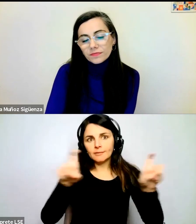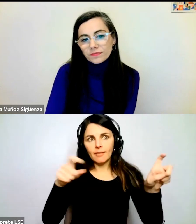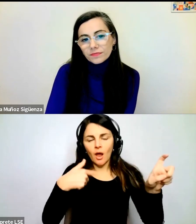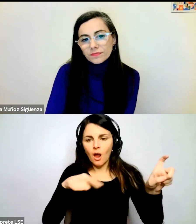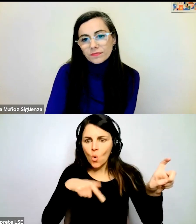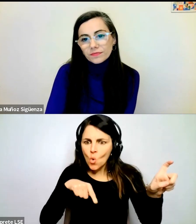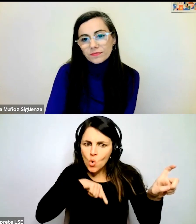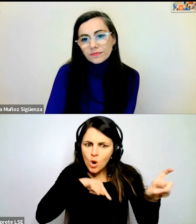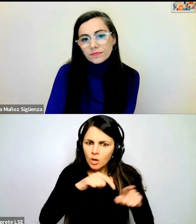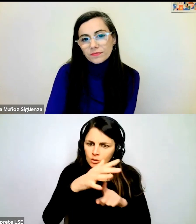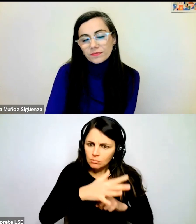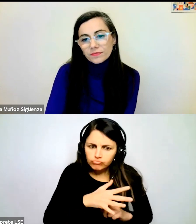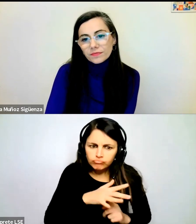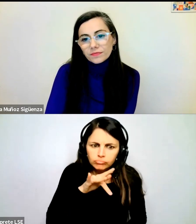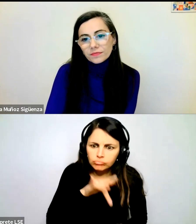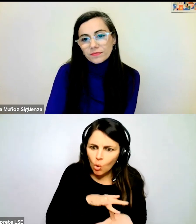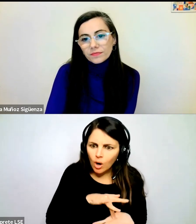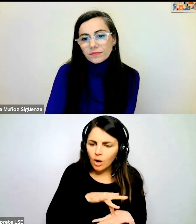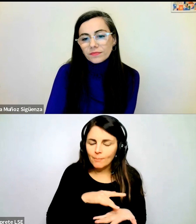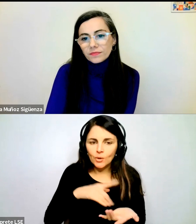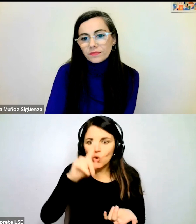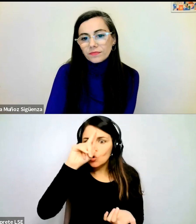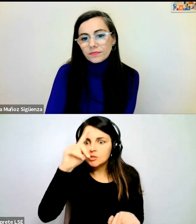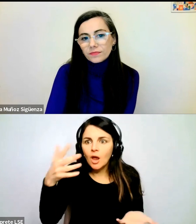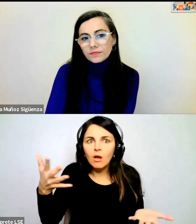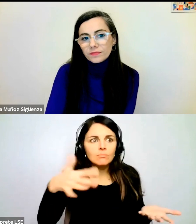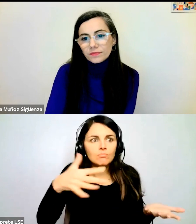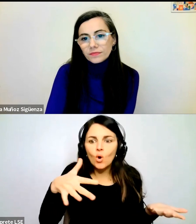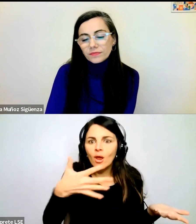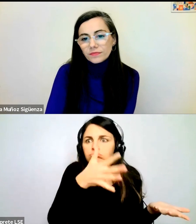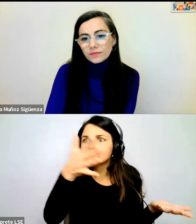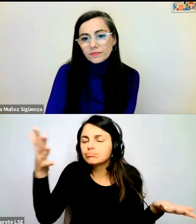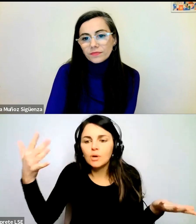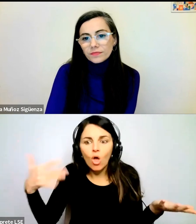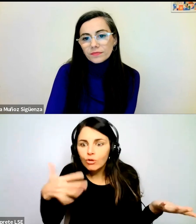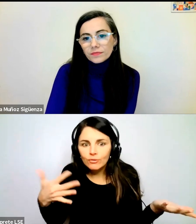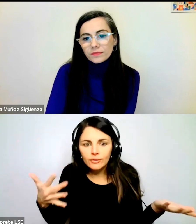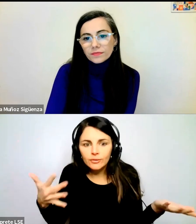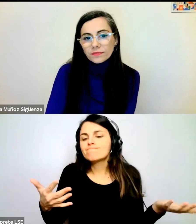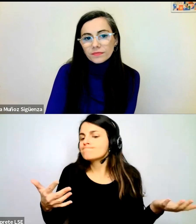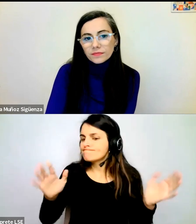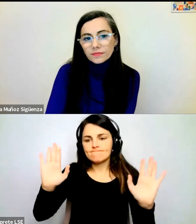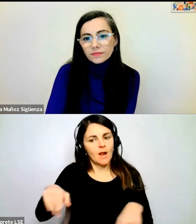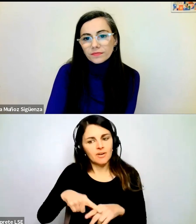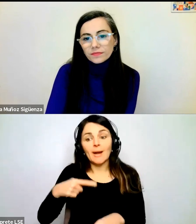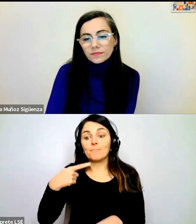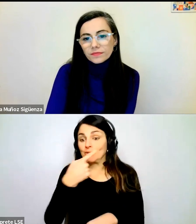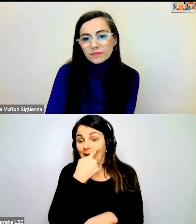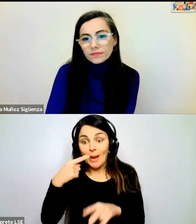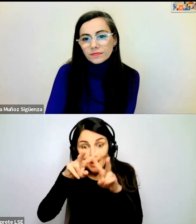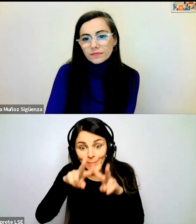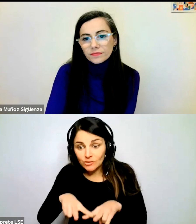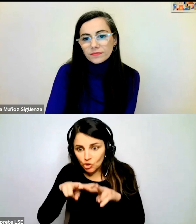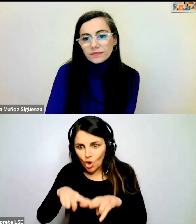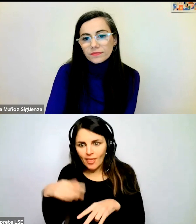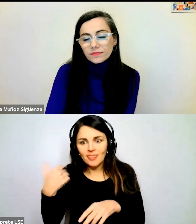no saben a veces dónde acudir, para que sepan que la Inspección de Trabajo ha puesto a disposición de todos los ciudadanos